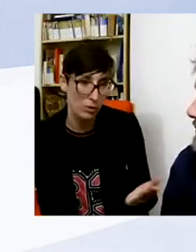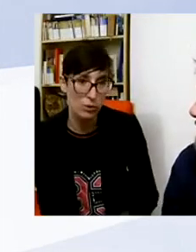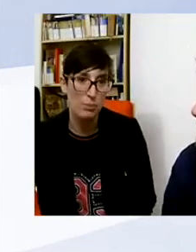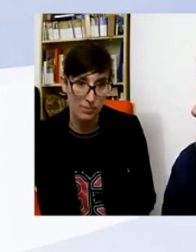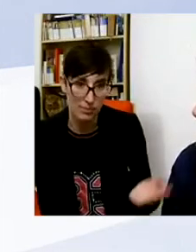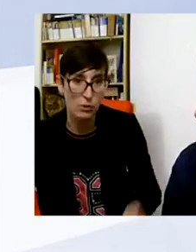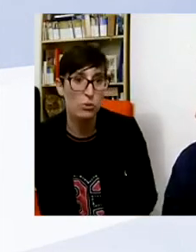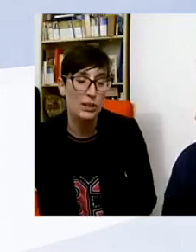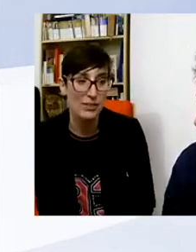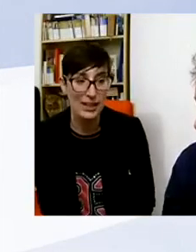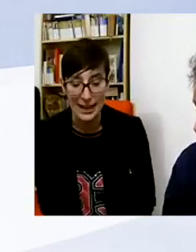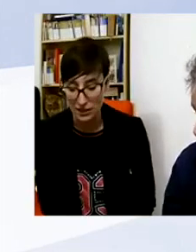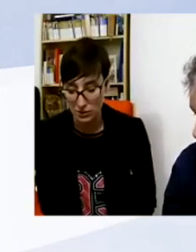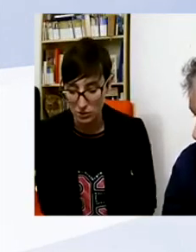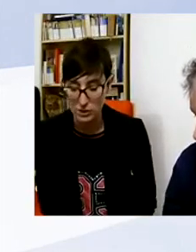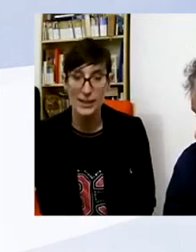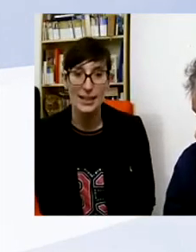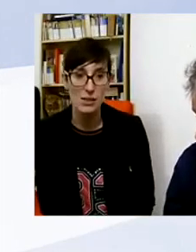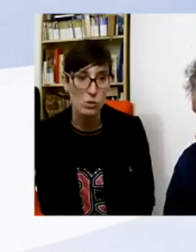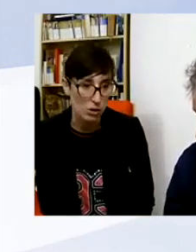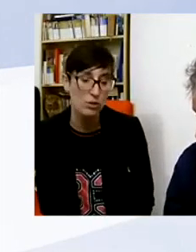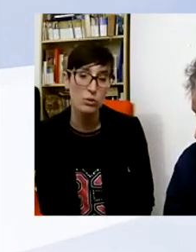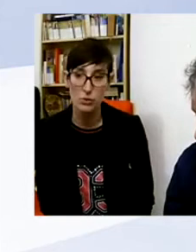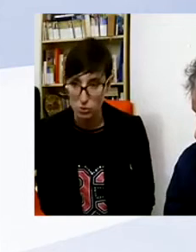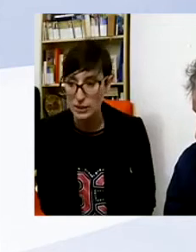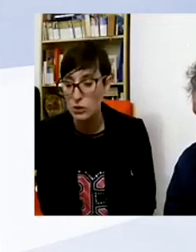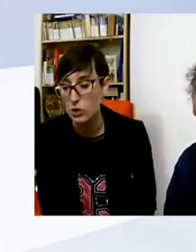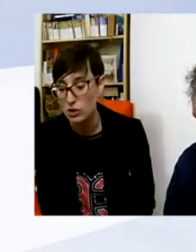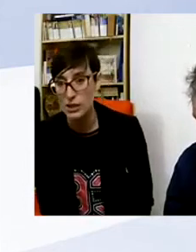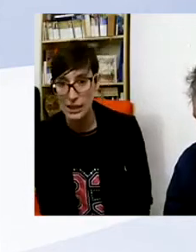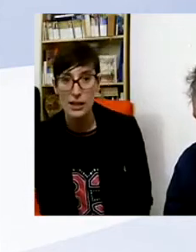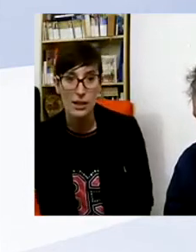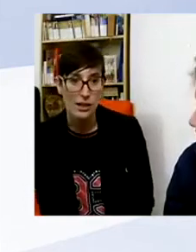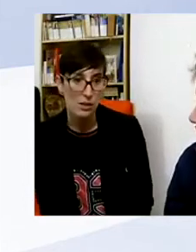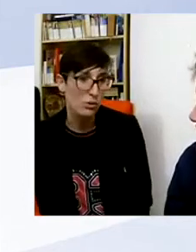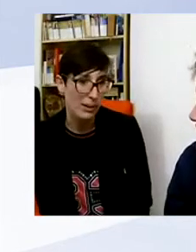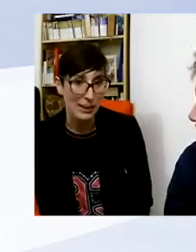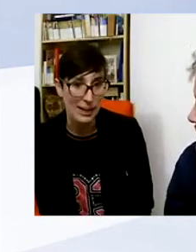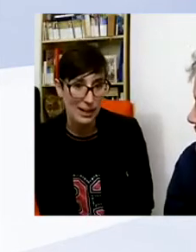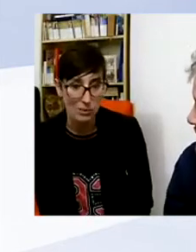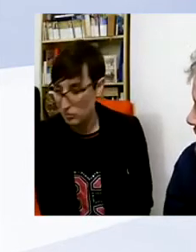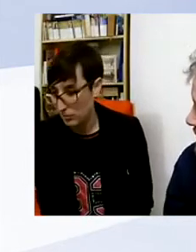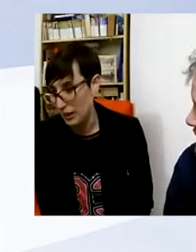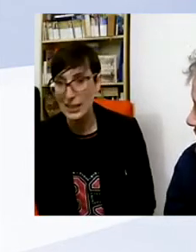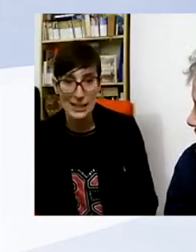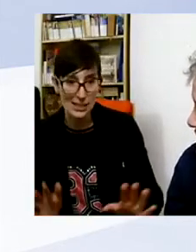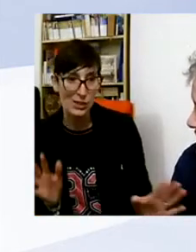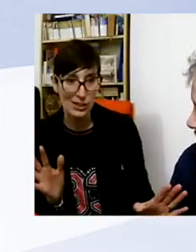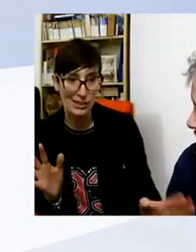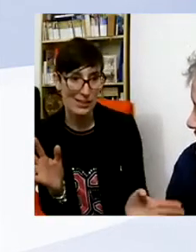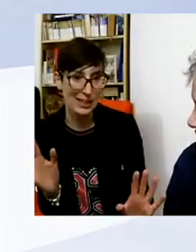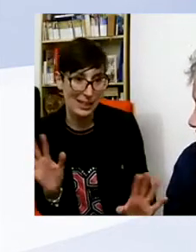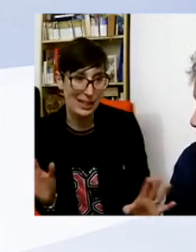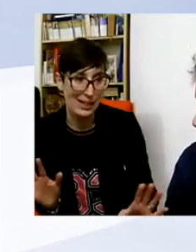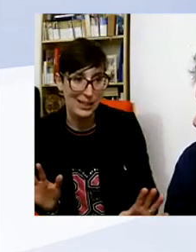Ho conosciuto, ho avuto la fortuna di fare la gara con alcuni dei ragazzi sordi, ho avuto la fortuna di conoscerli e sono veramente... Allora, all'inizio